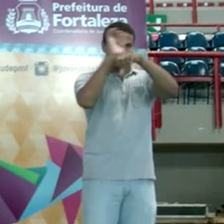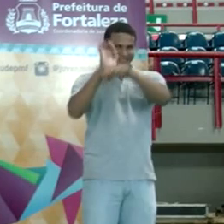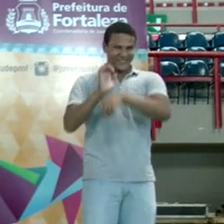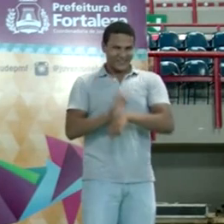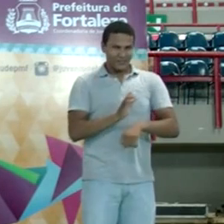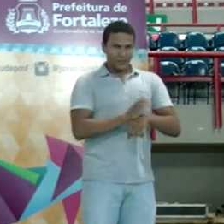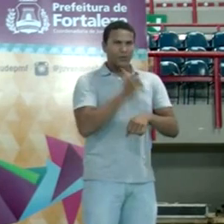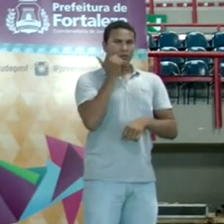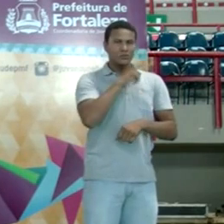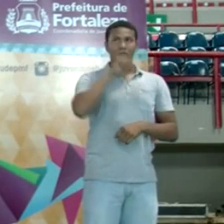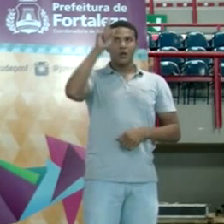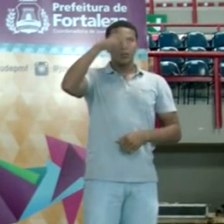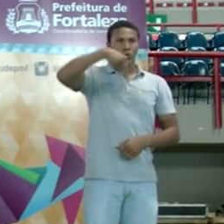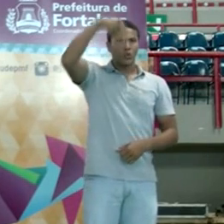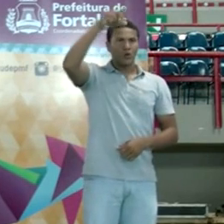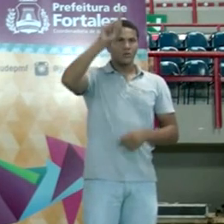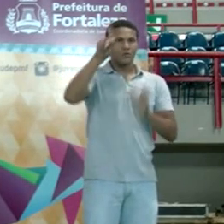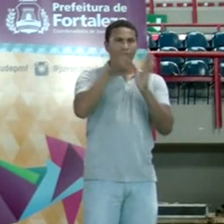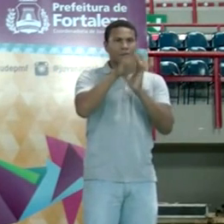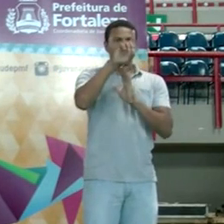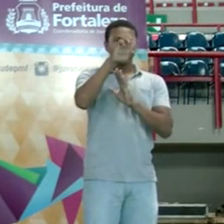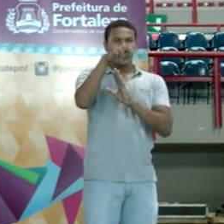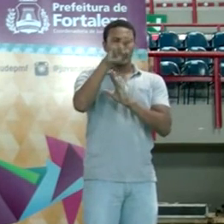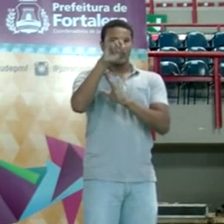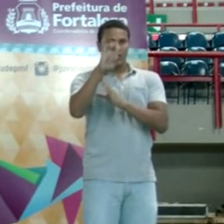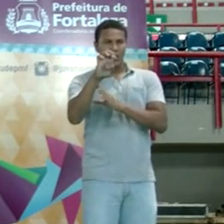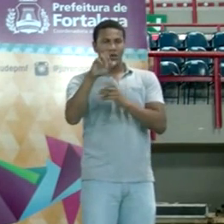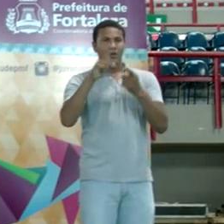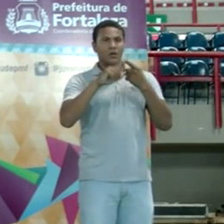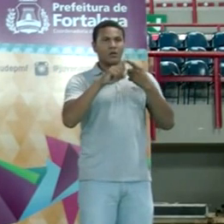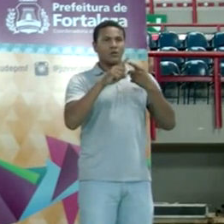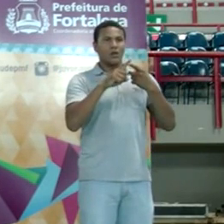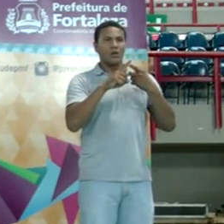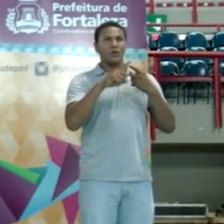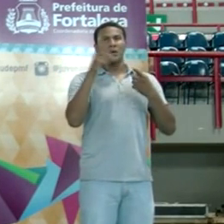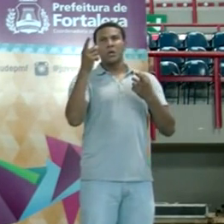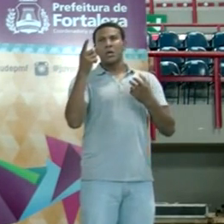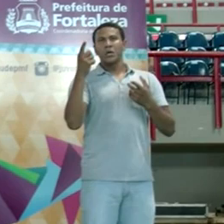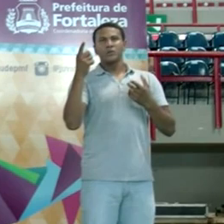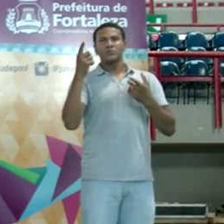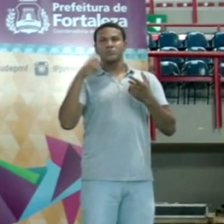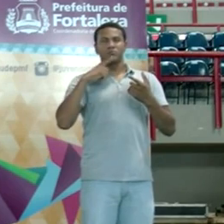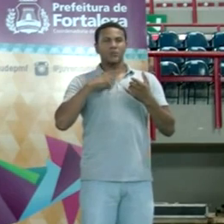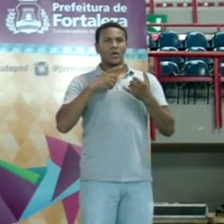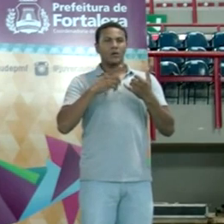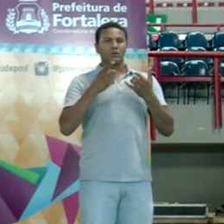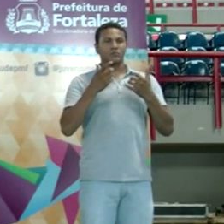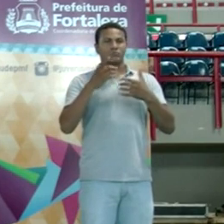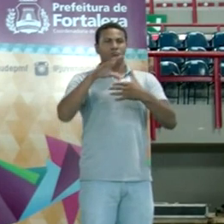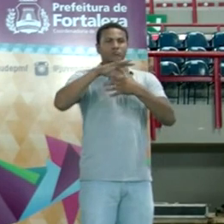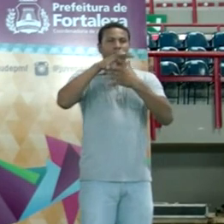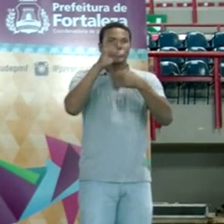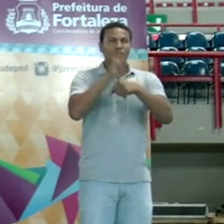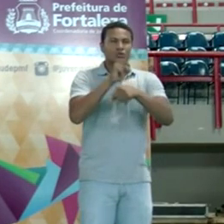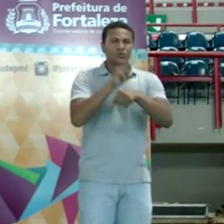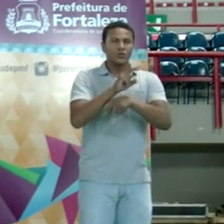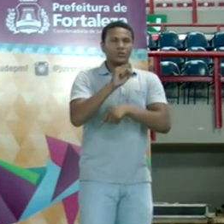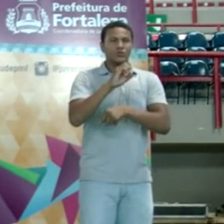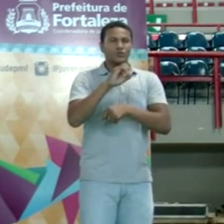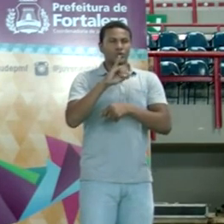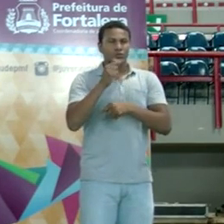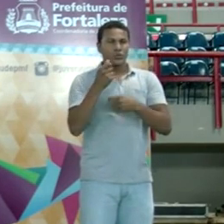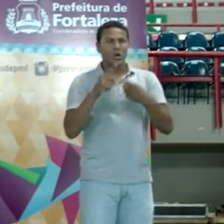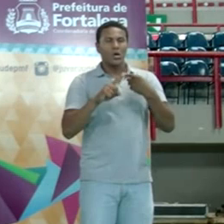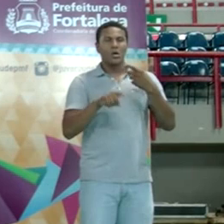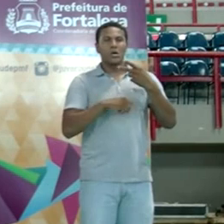com dendê lá no norte. A gente faz com girassol, soja, no centro-oeste, sul e sudeste. E